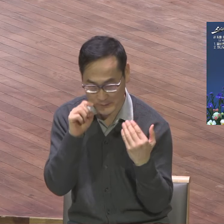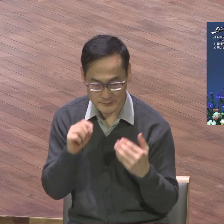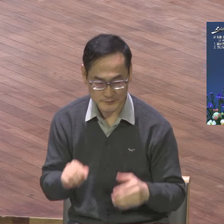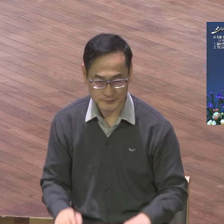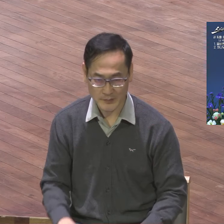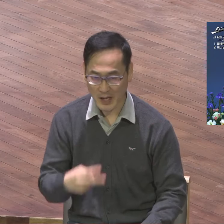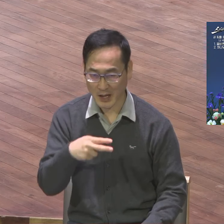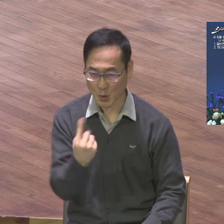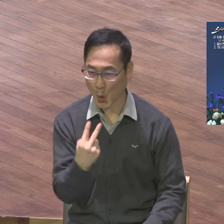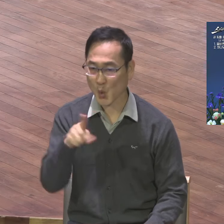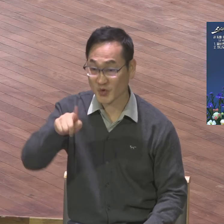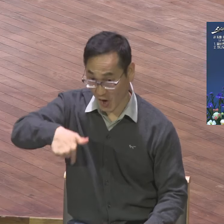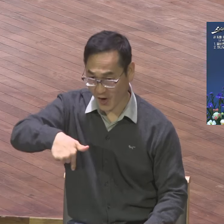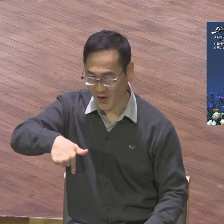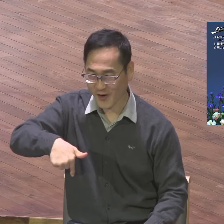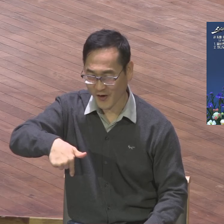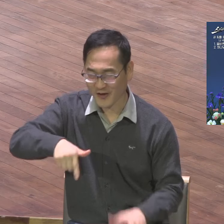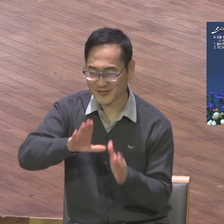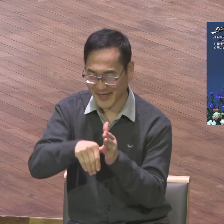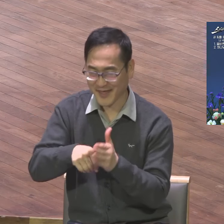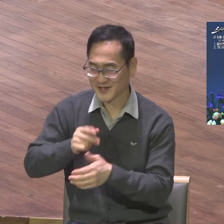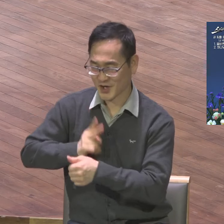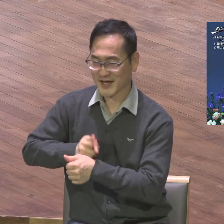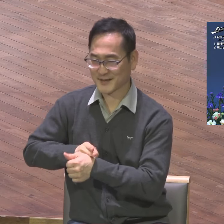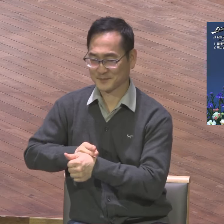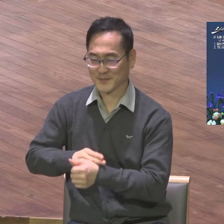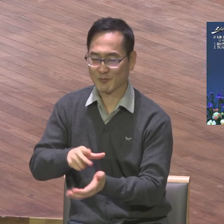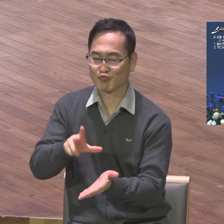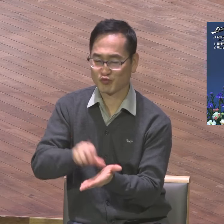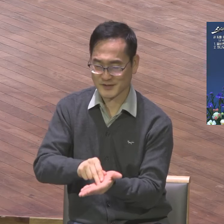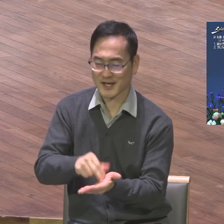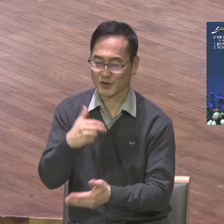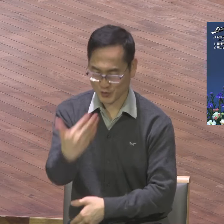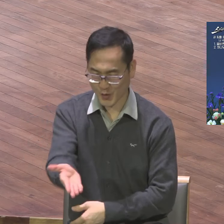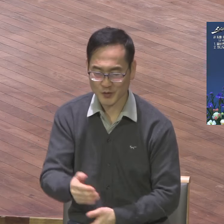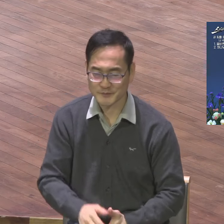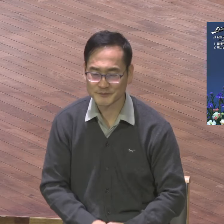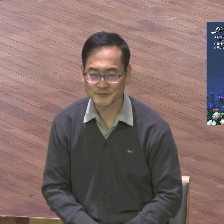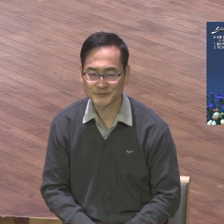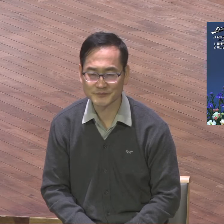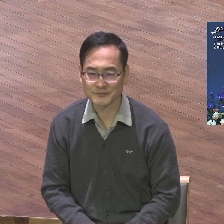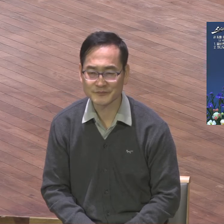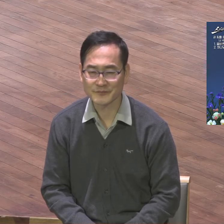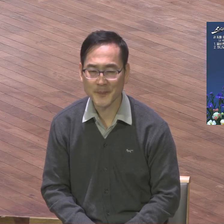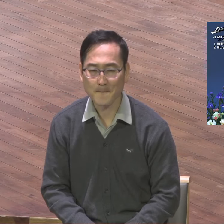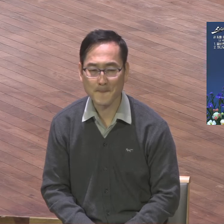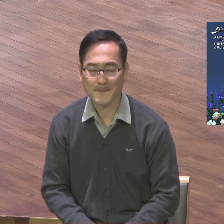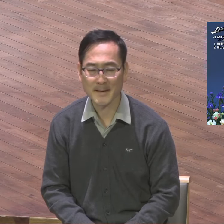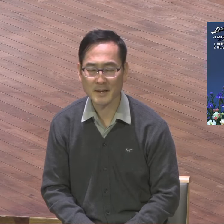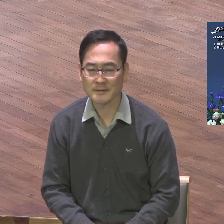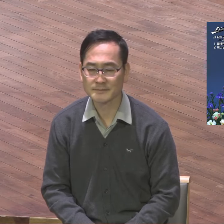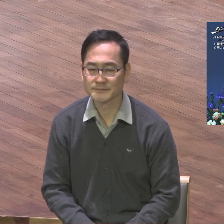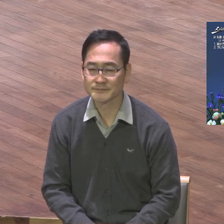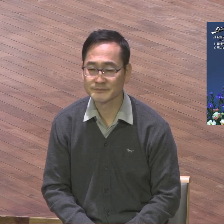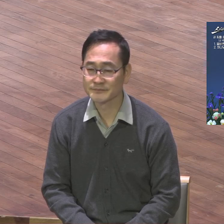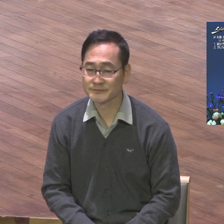시간에 선생님이 서술형 문제를 냈습니다. 문제를 냈는데